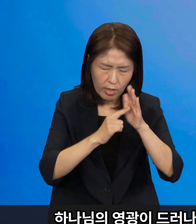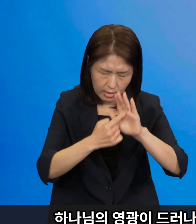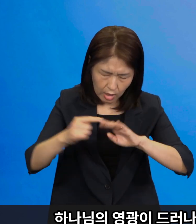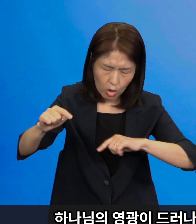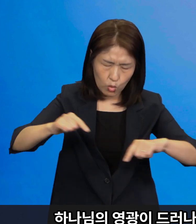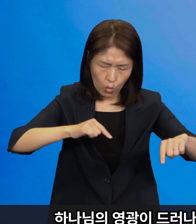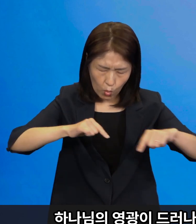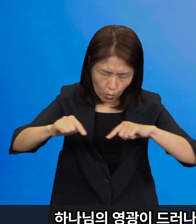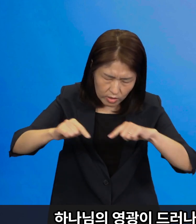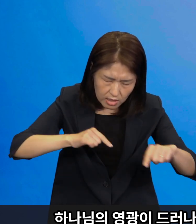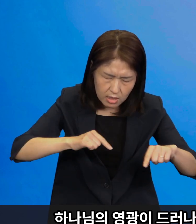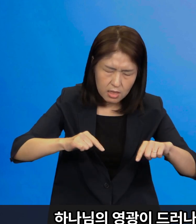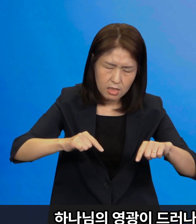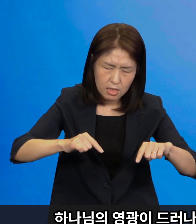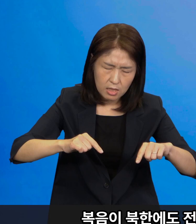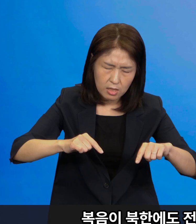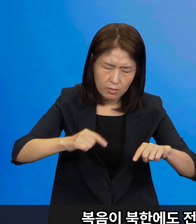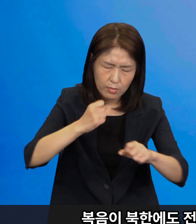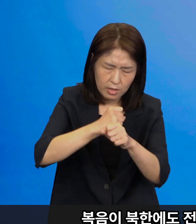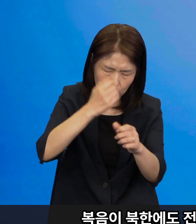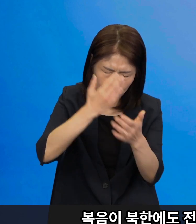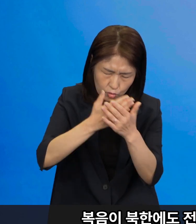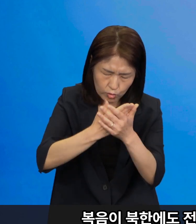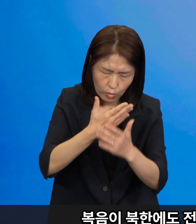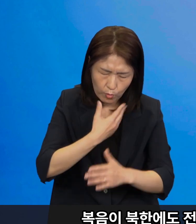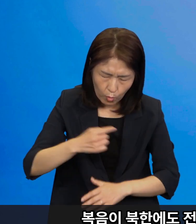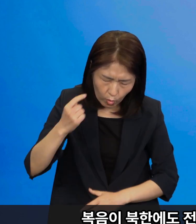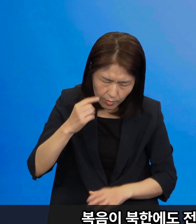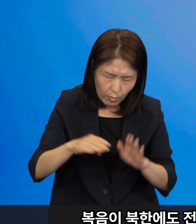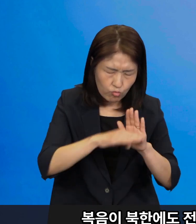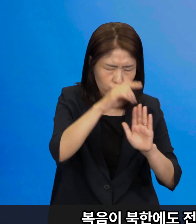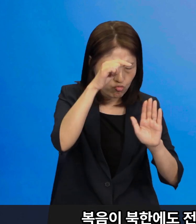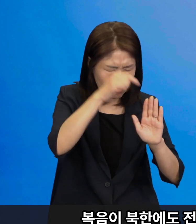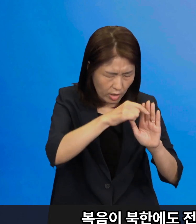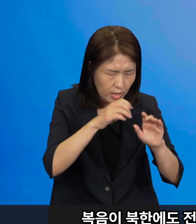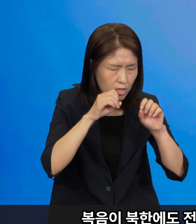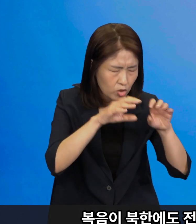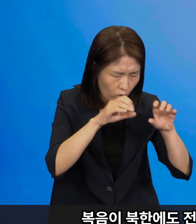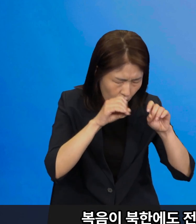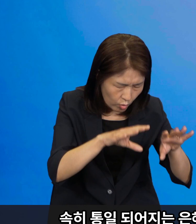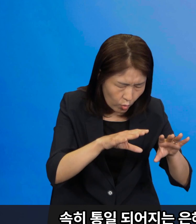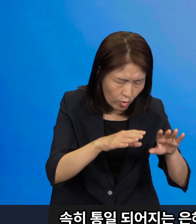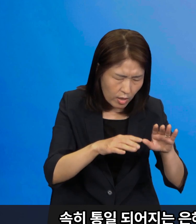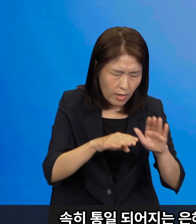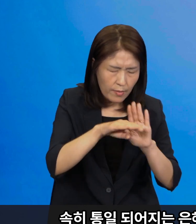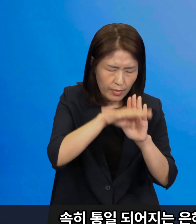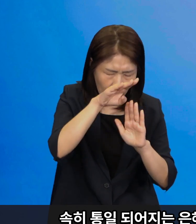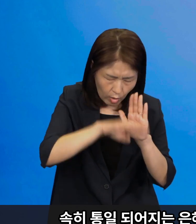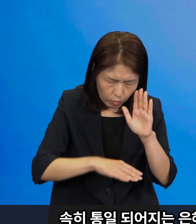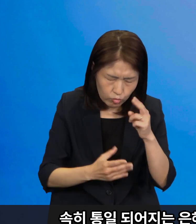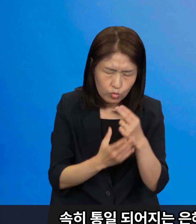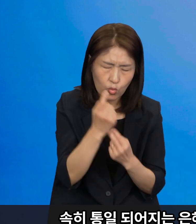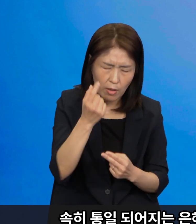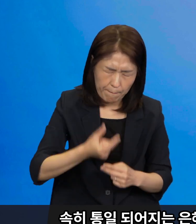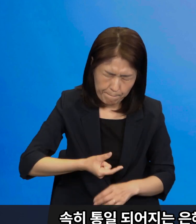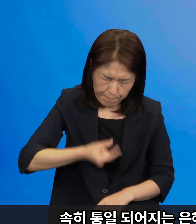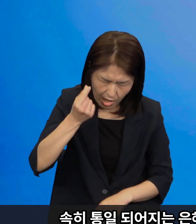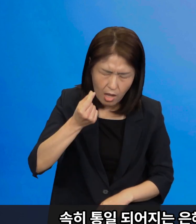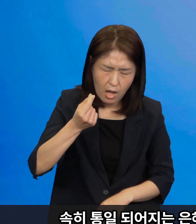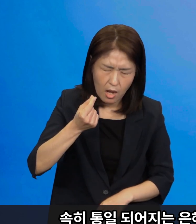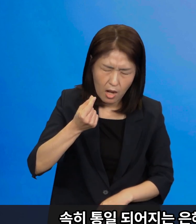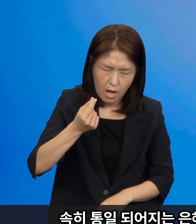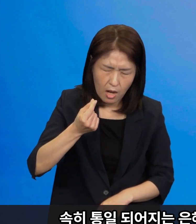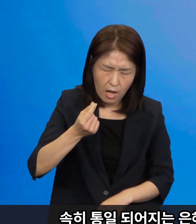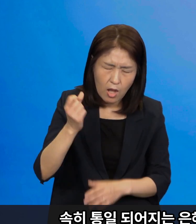통치가 일어나게 하여 주시옵소서. 복음이 북한에도 전해지게 하시고, 그래 남과 북이 속히 통일되어지는 은혜를 주여